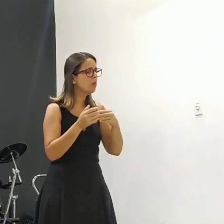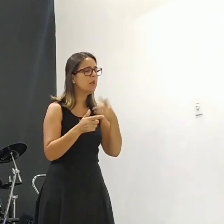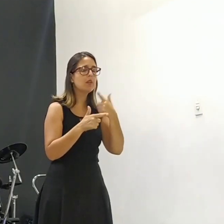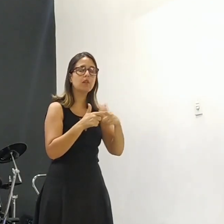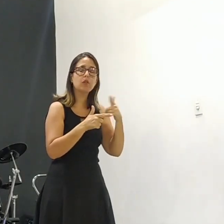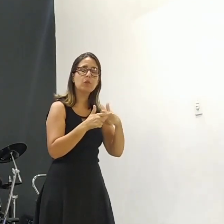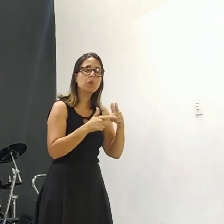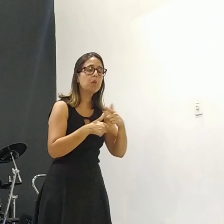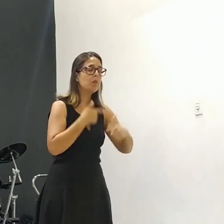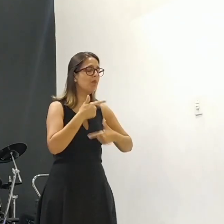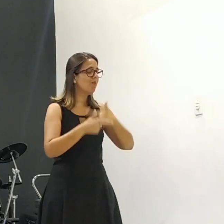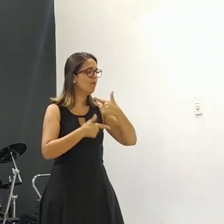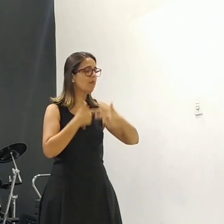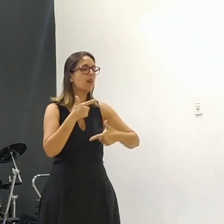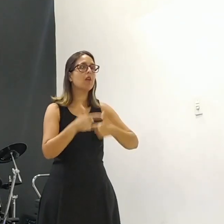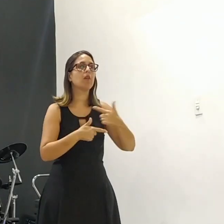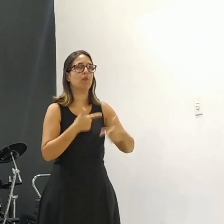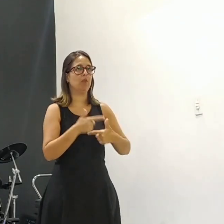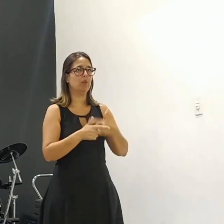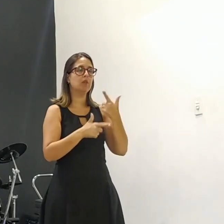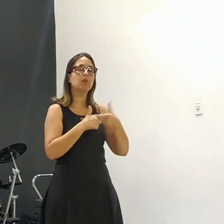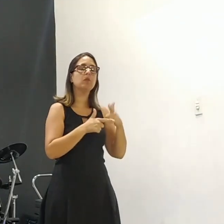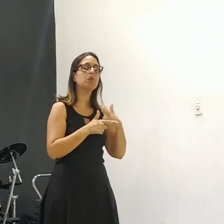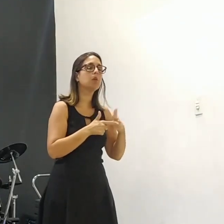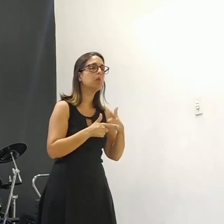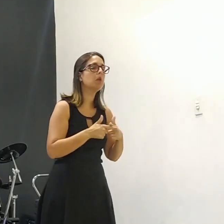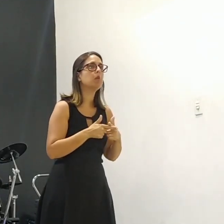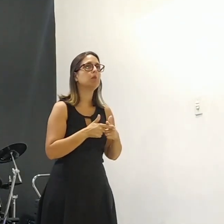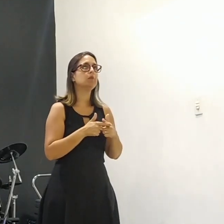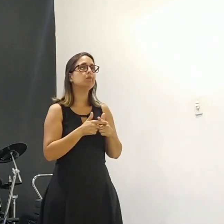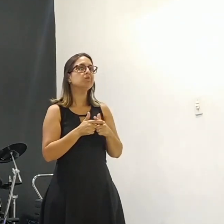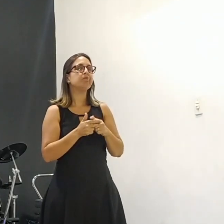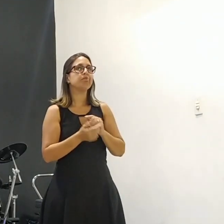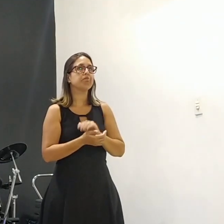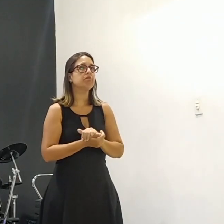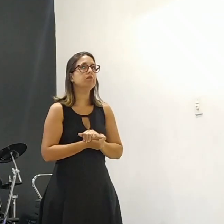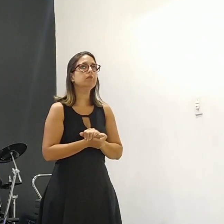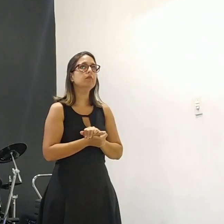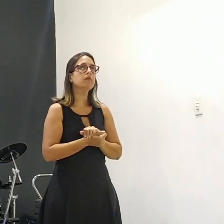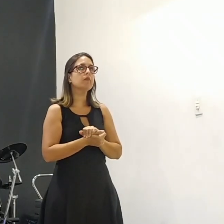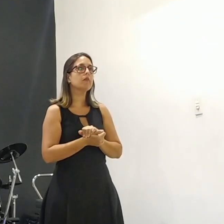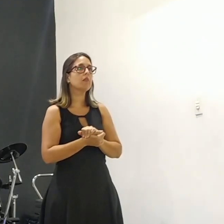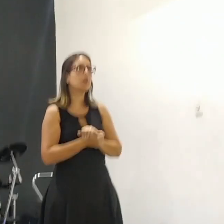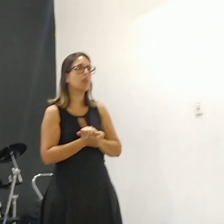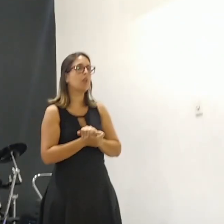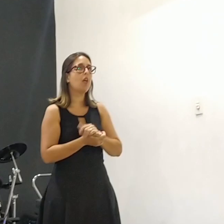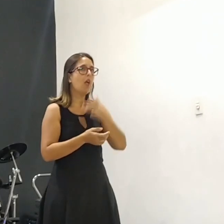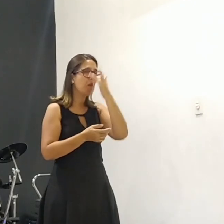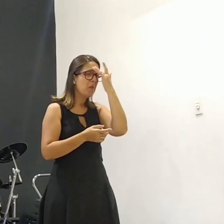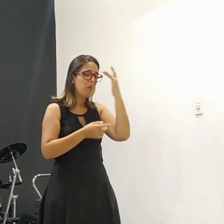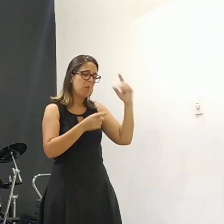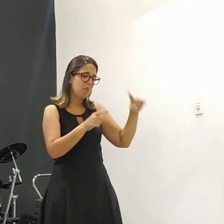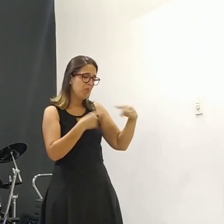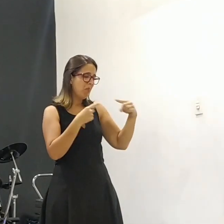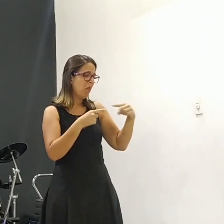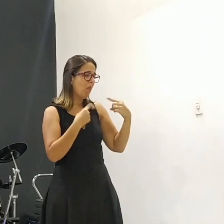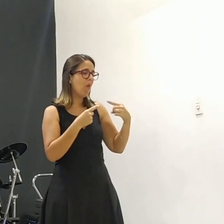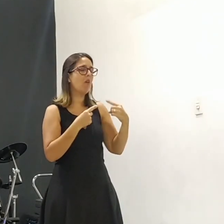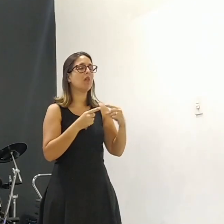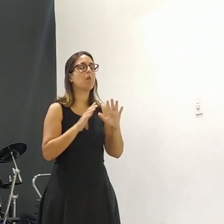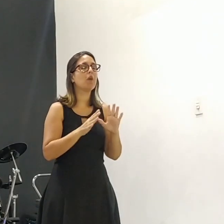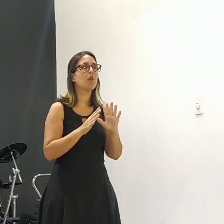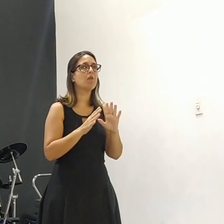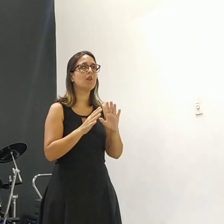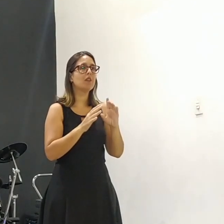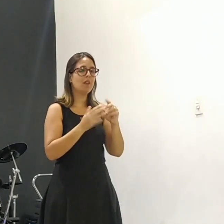as lutas, pode vir os problemas, o sol da vida pode tentar fazer você murchar, mas quando tu está